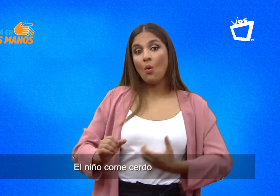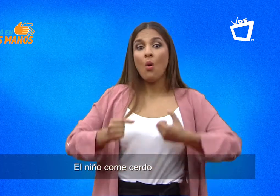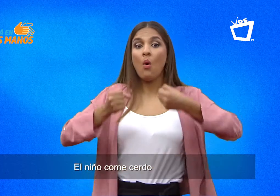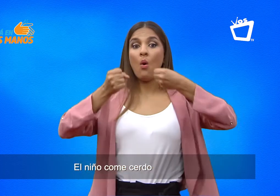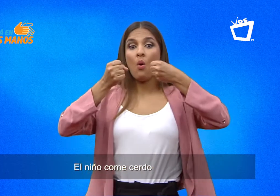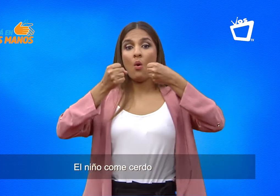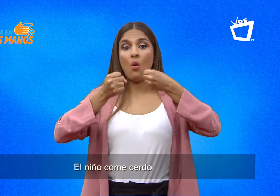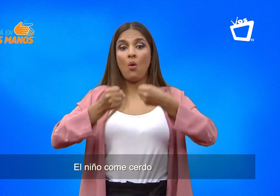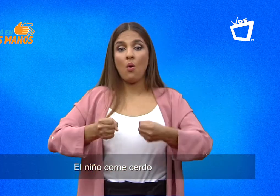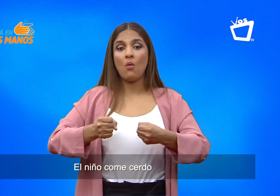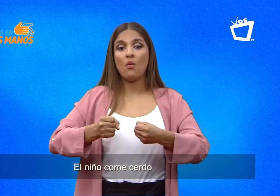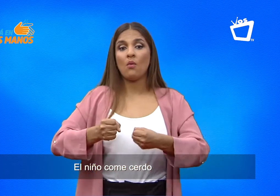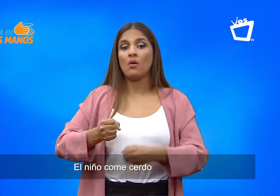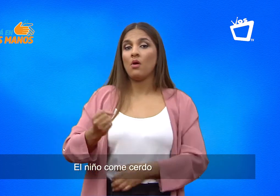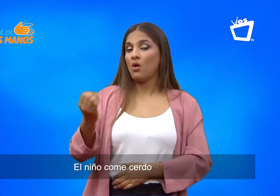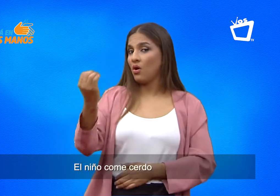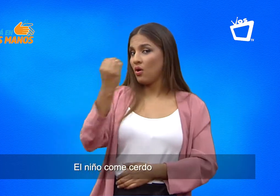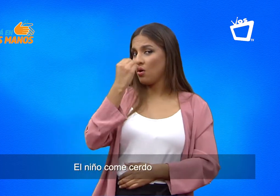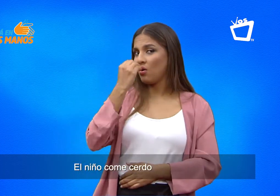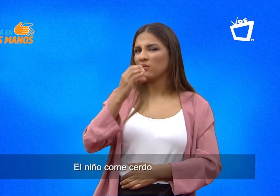El niño come cerdo.